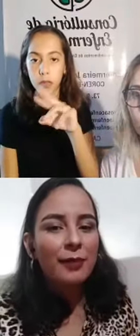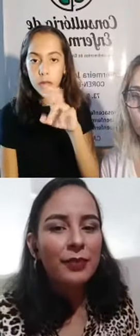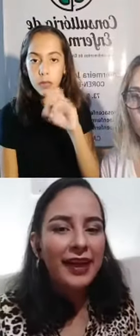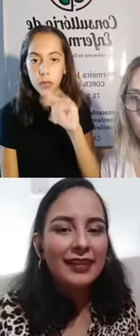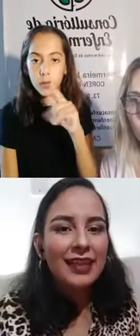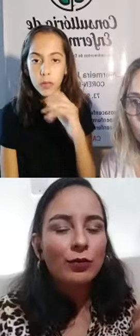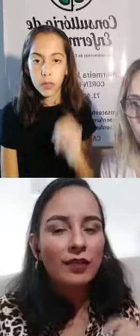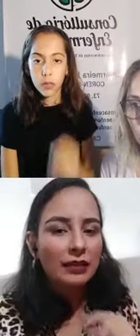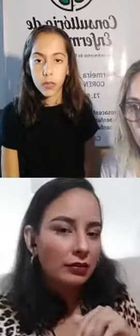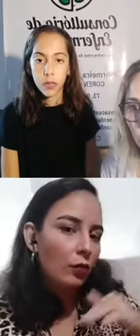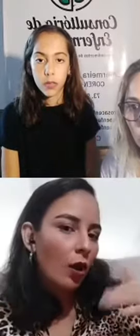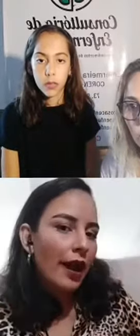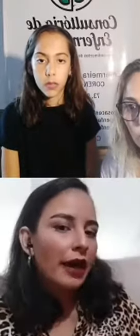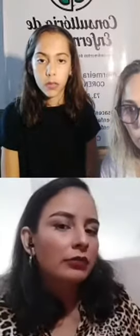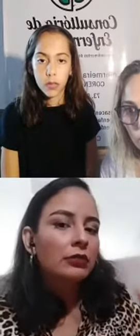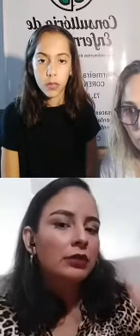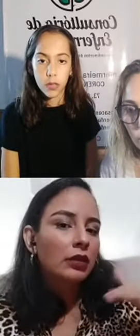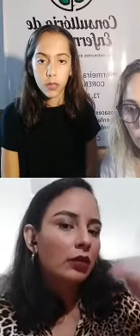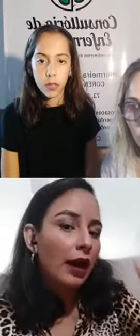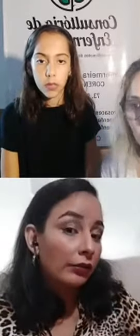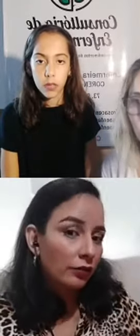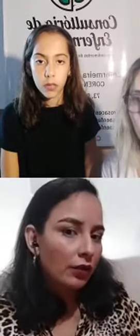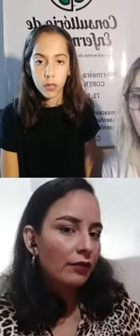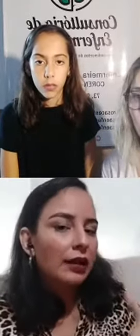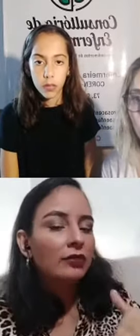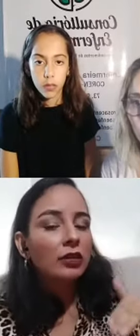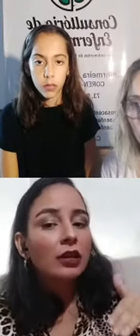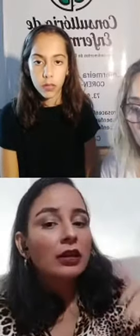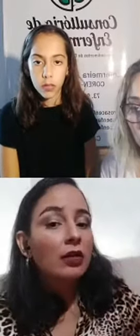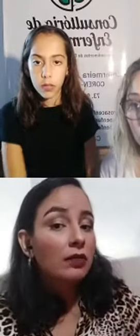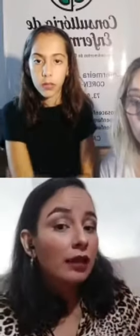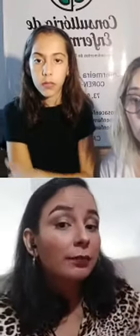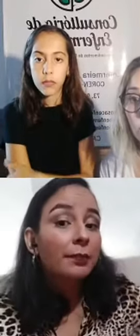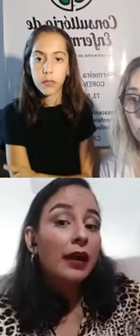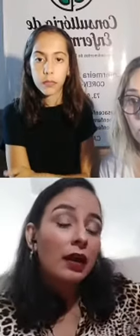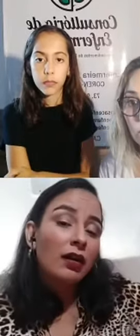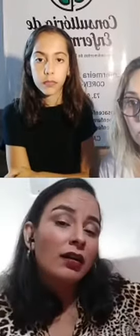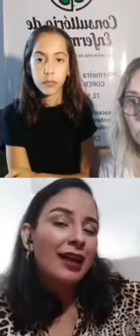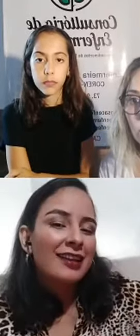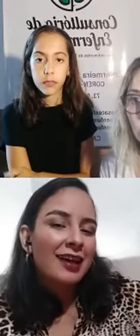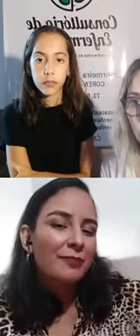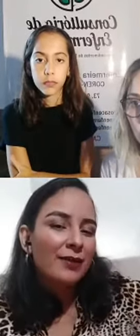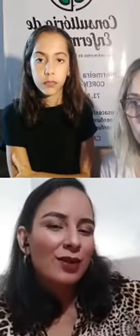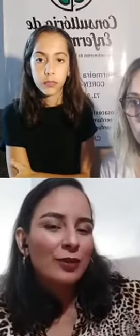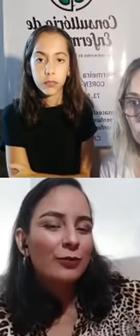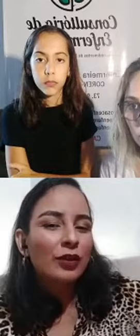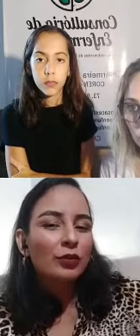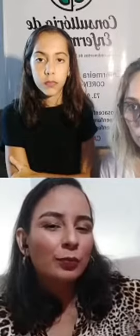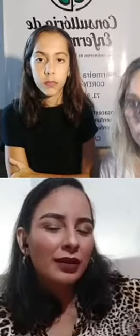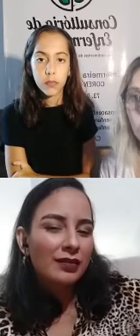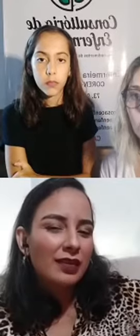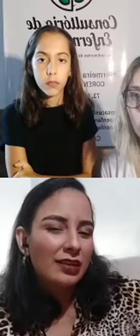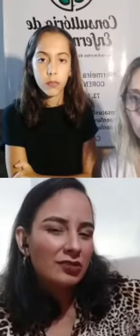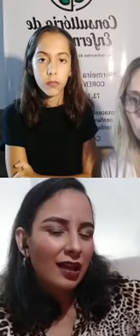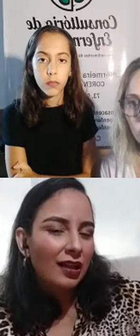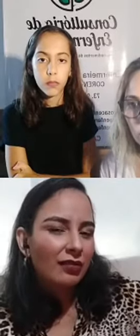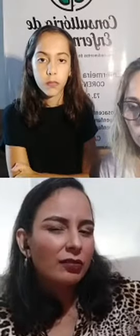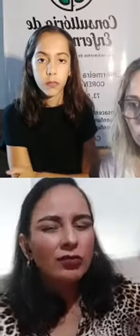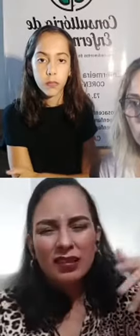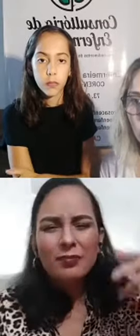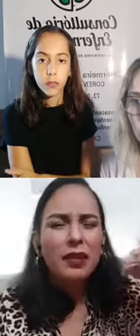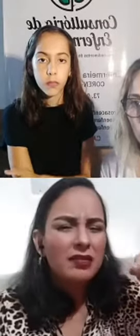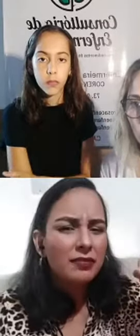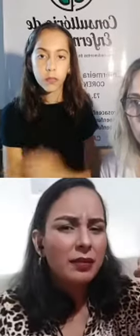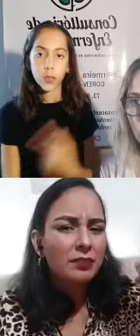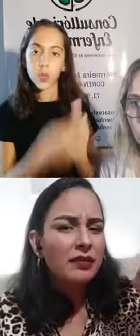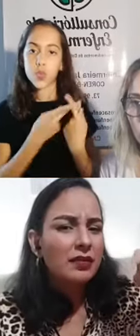TV aberta é usada, tem um horário, tem horários, na verdade, que é usado para... Passou até um vídeo do presidente lá, eu não sei